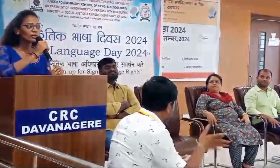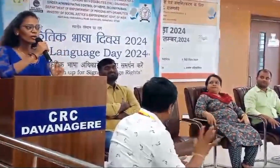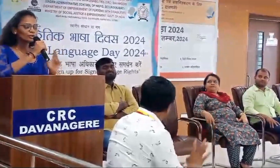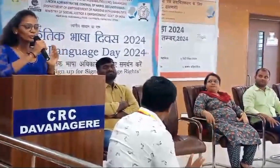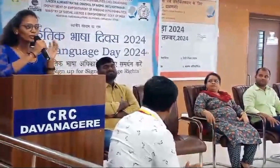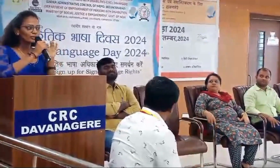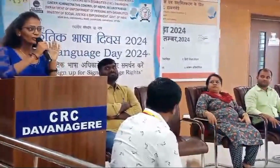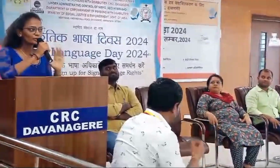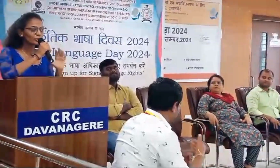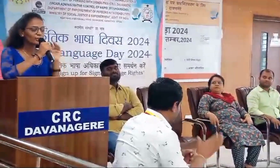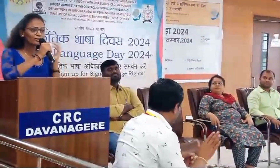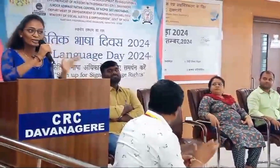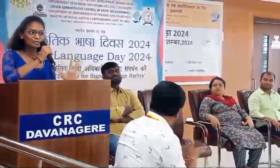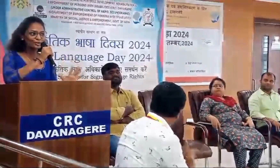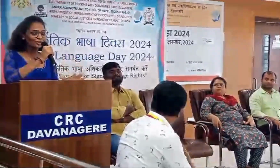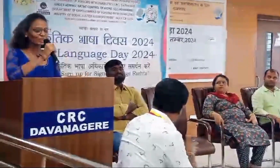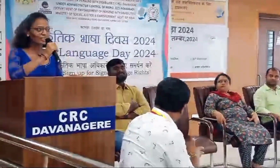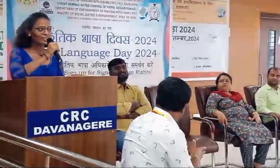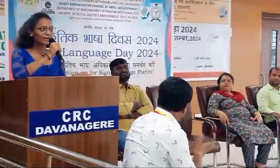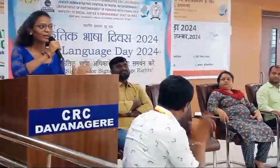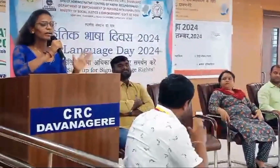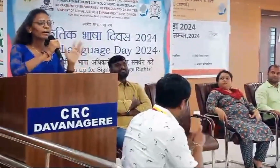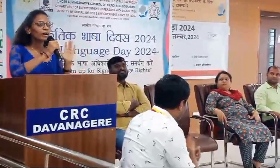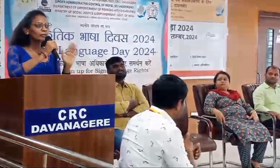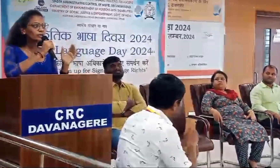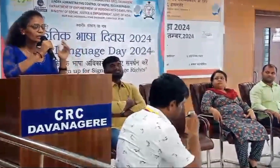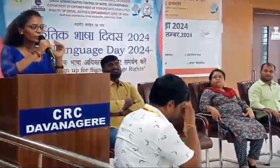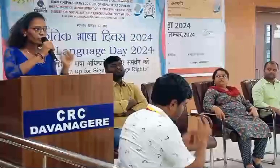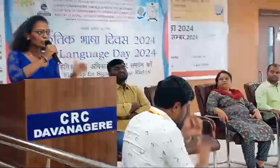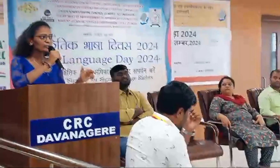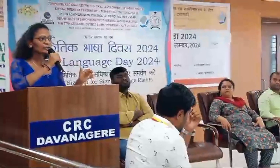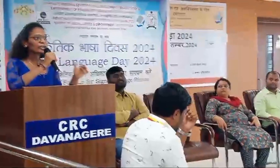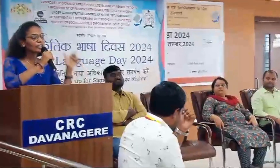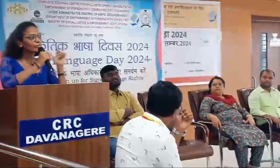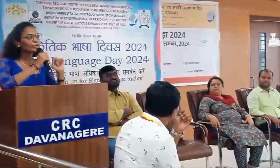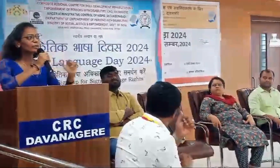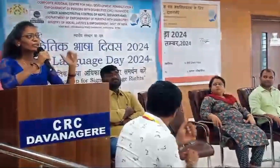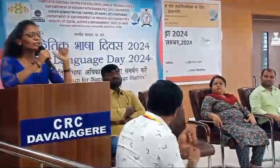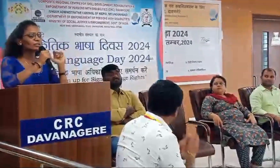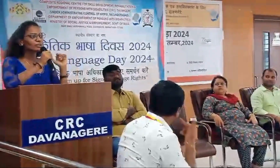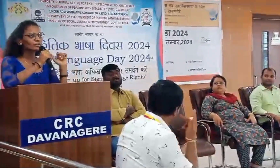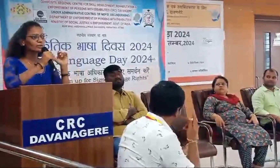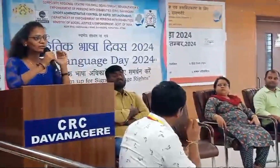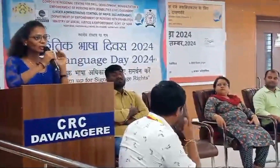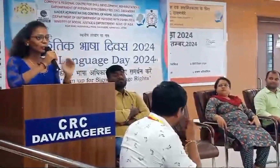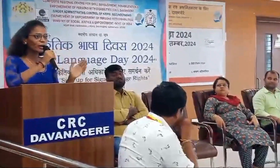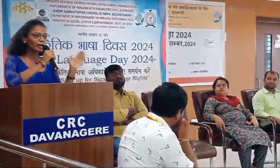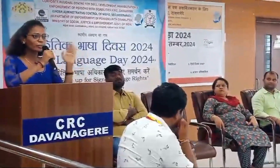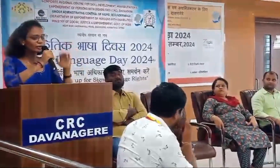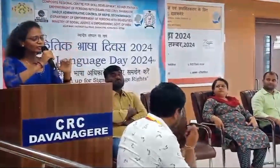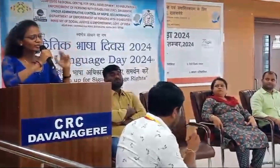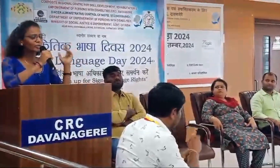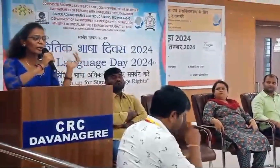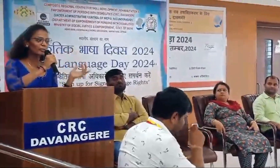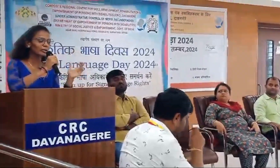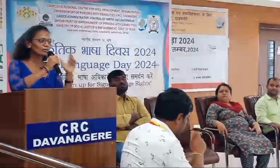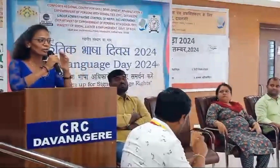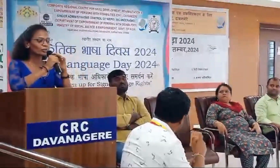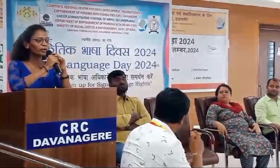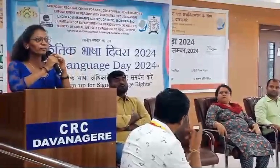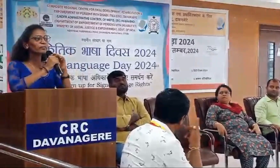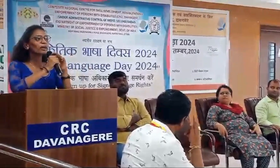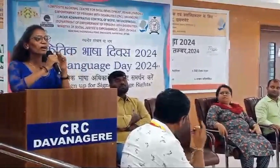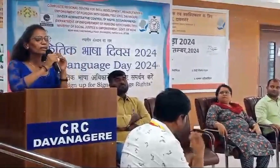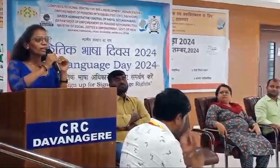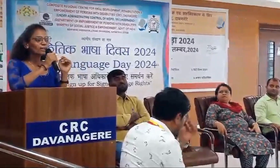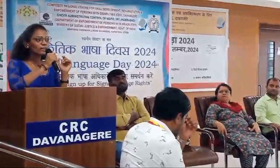ಆಯ್ತು, ಹಾಸ್ಪಿಟಲ್ ತೋರಿಸ್ಬೇಕಂದ್ರೂ ಅಷ್ಟು ಇದು ಇರಲಿಲ್ಲ. ಆಮೇಲೆ ನಮ್ಮಮ್ಮ ದುಡಿದ್ರೇನೆ ನಮ್ದು ಮನೆ ನಡೀತಿತ್ತು, ಸ್ವಲ್ಪ ಅಪ್ಪನೂ ಸ್ವಲ್ಪ ಅಮ್ಮನೂ